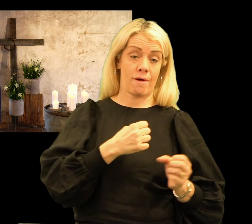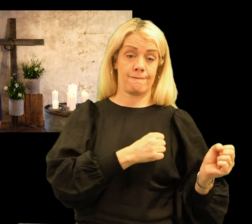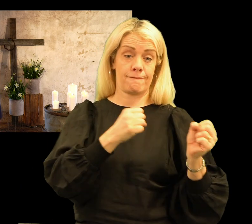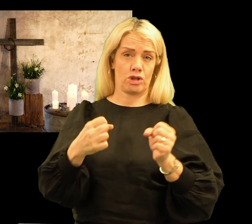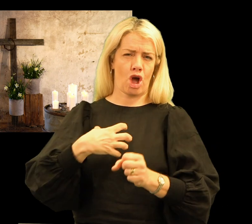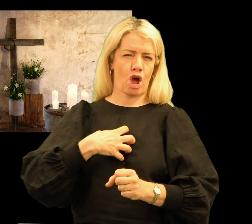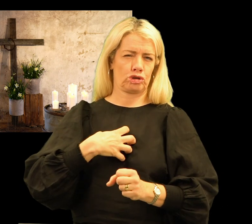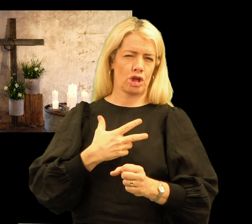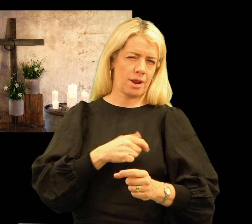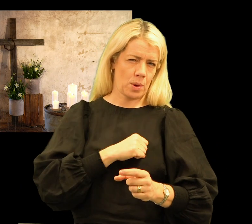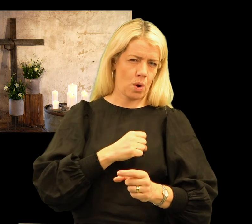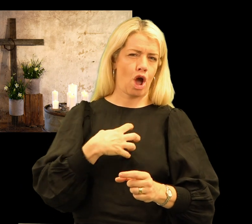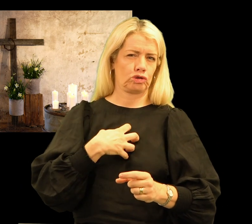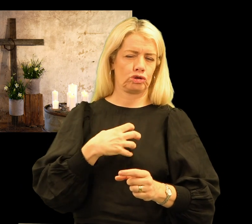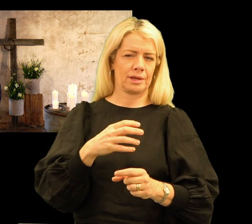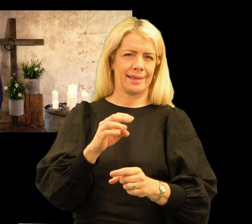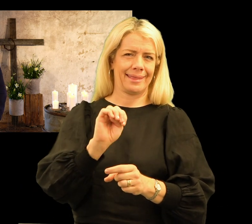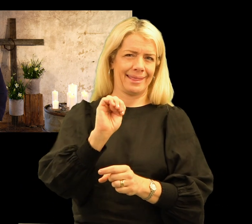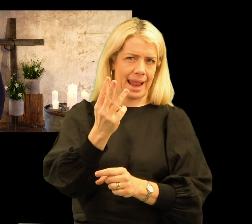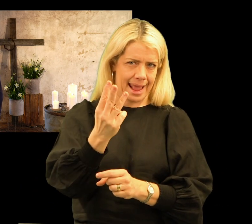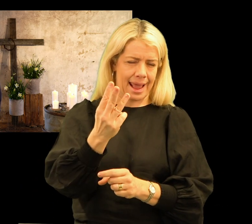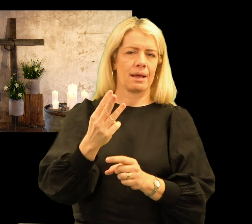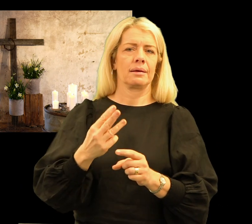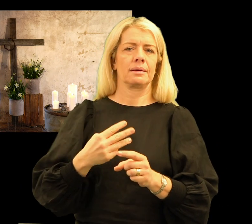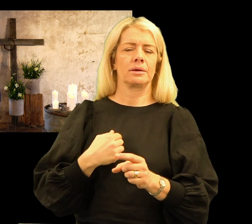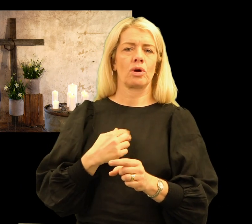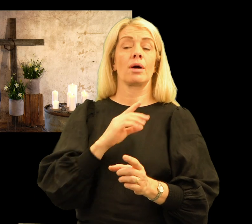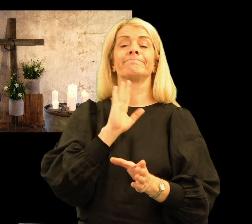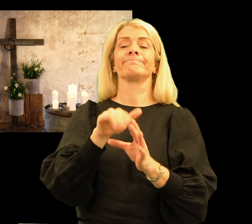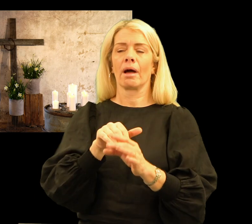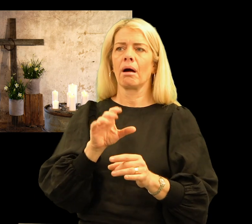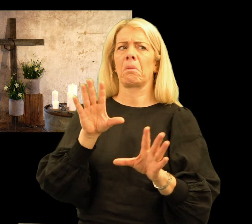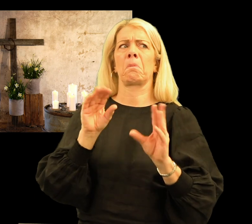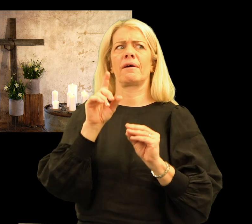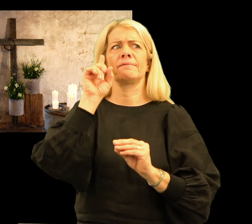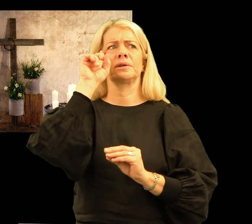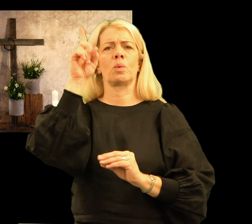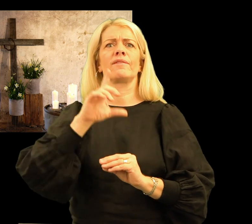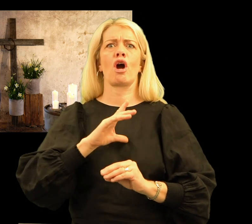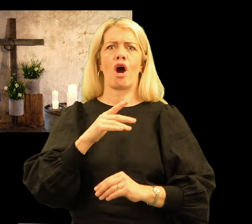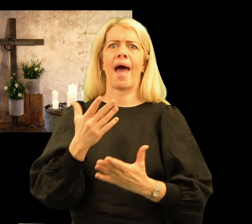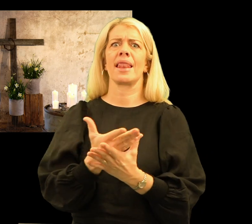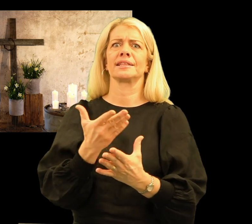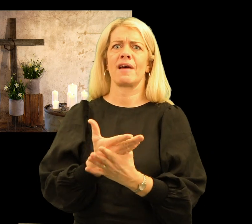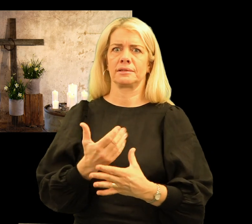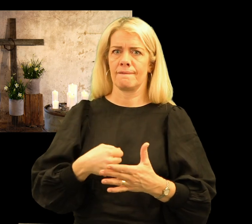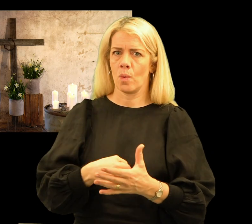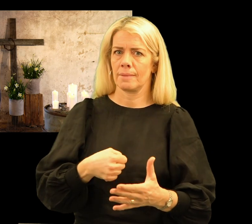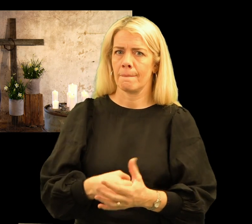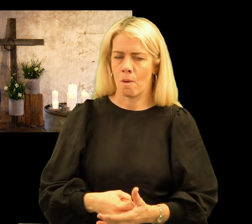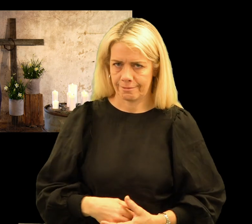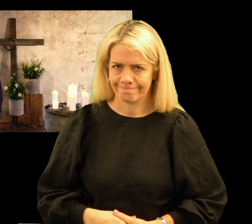Jag flyttade till Örebro hösten 1993 och insåg väldigt snart att jag bodde i en stad med ett allsvenskt